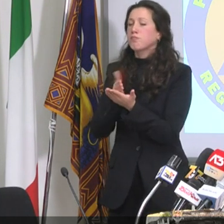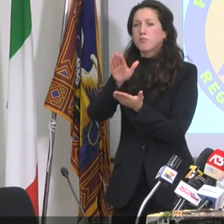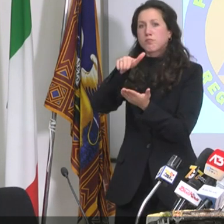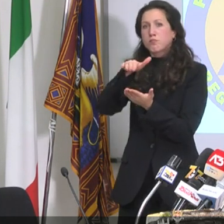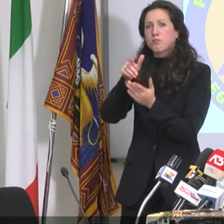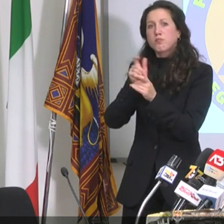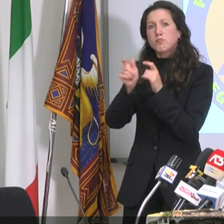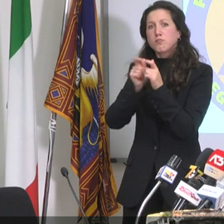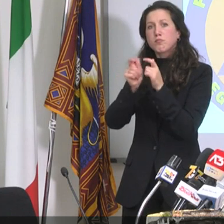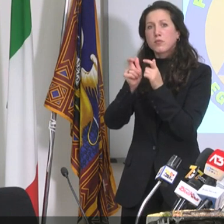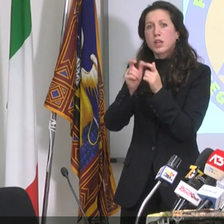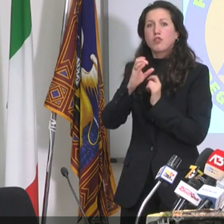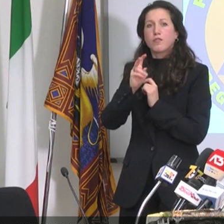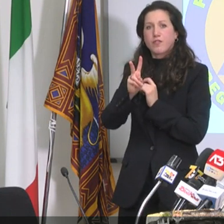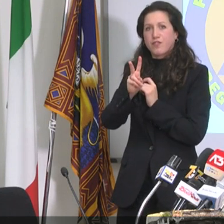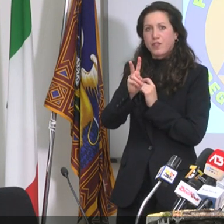curriculum,